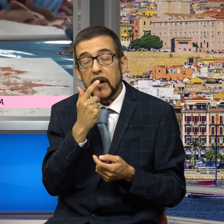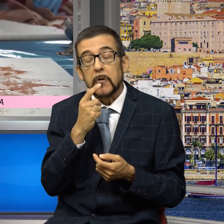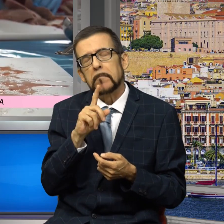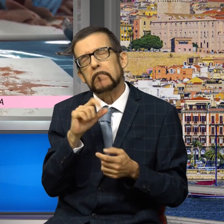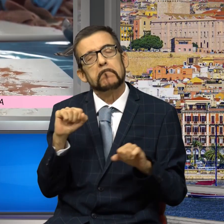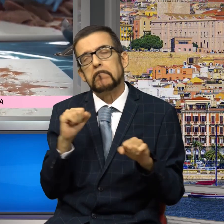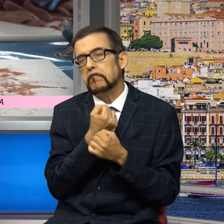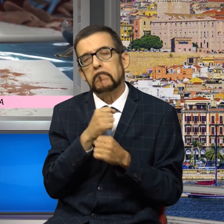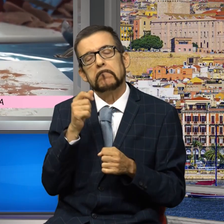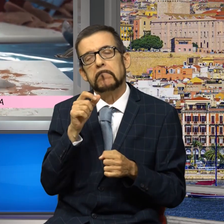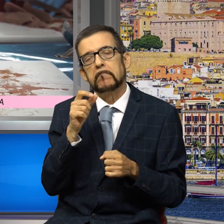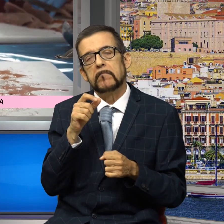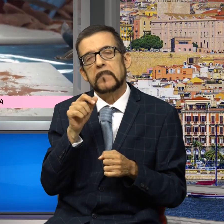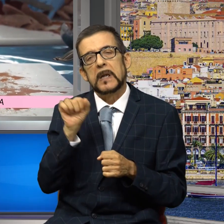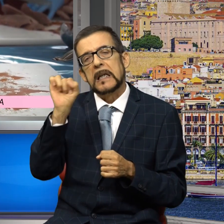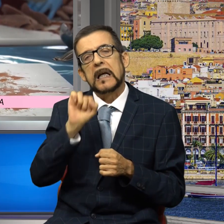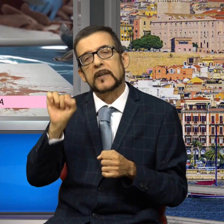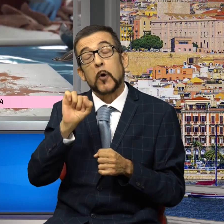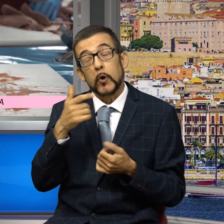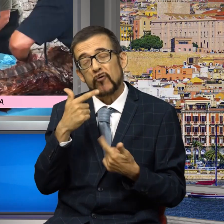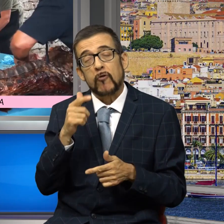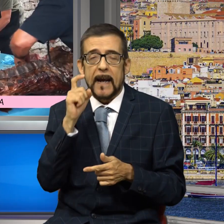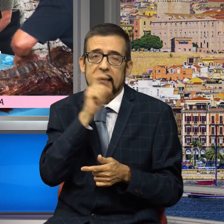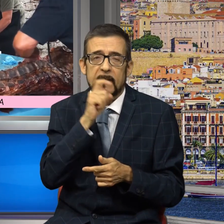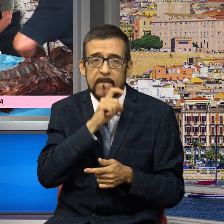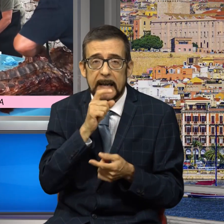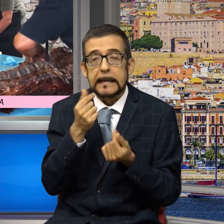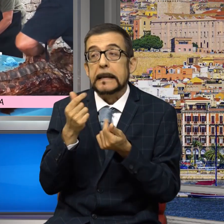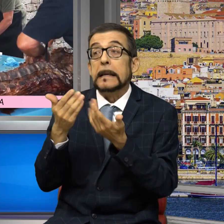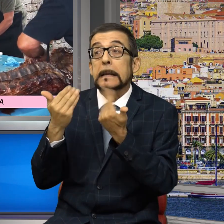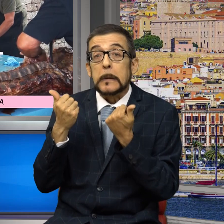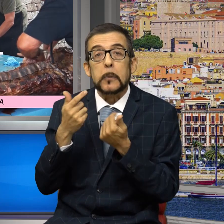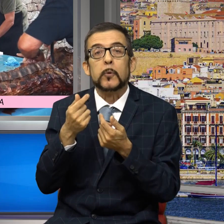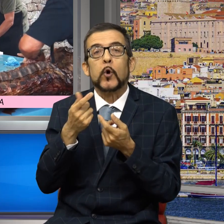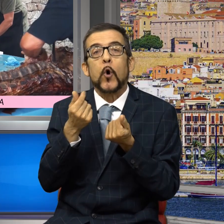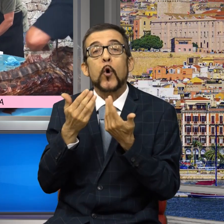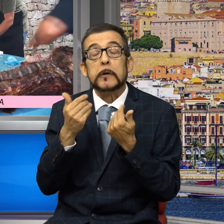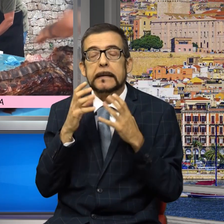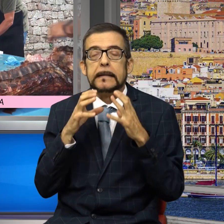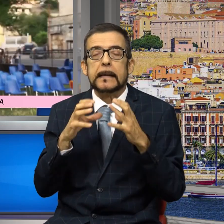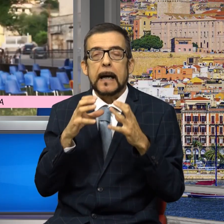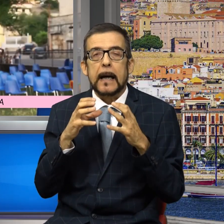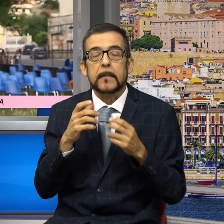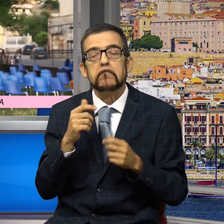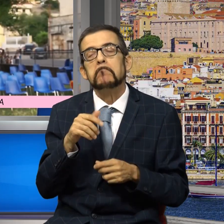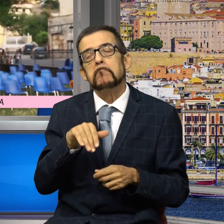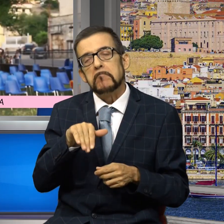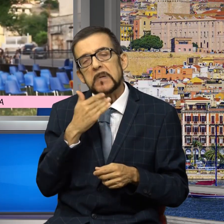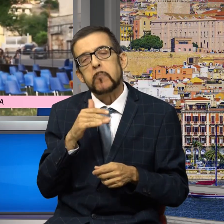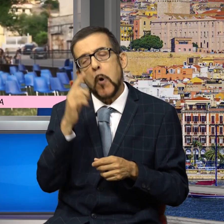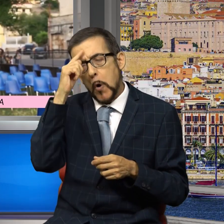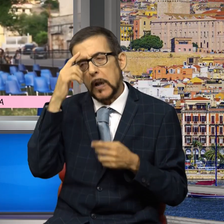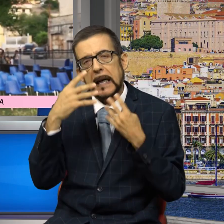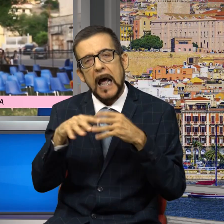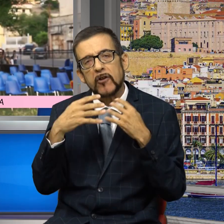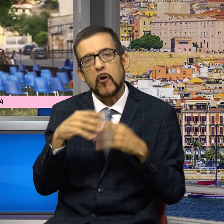che ci sono delle criticità importanti legate ai costi di produzione, tuttavia io credo che si possa anche ragionare in termini come